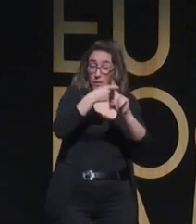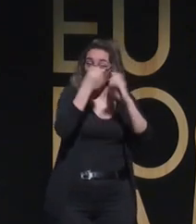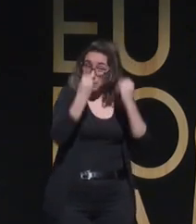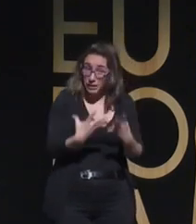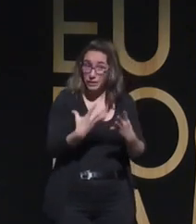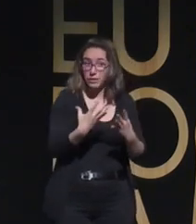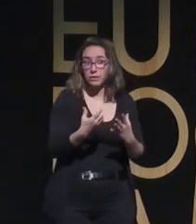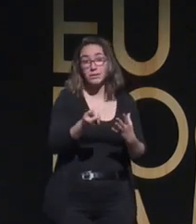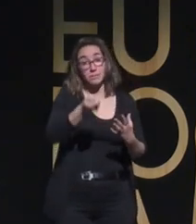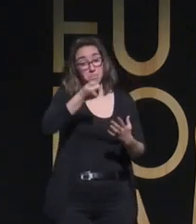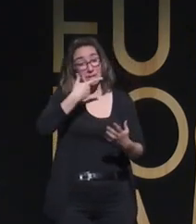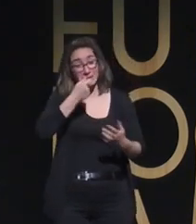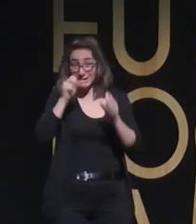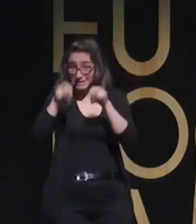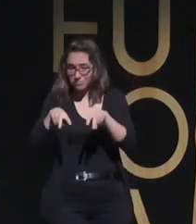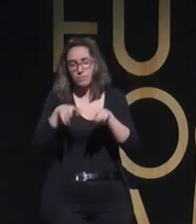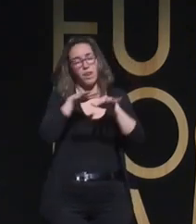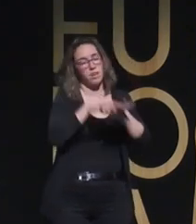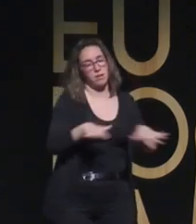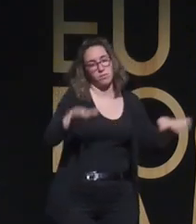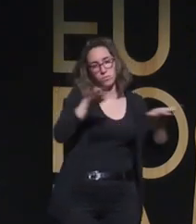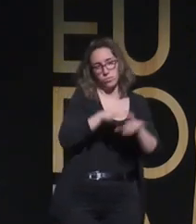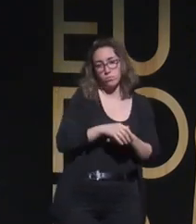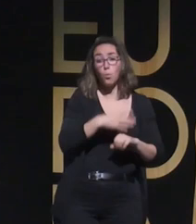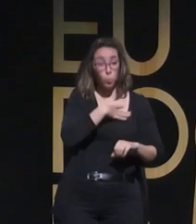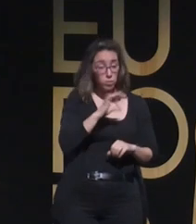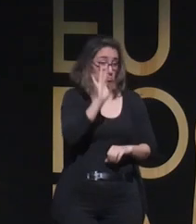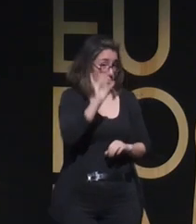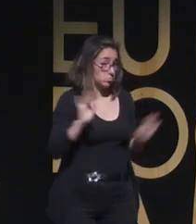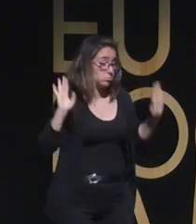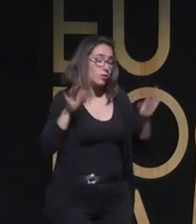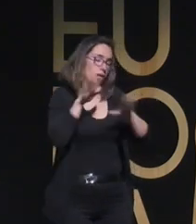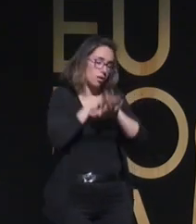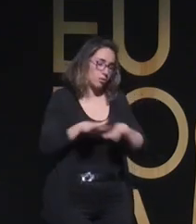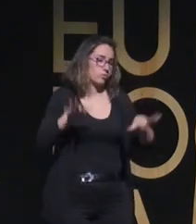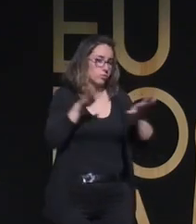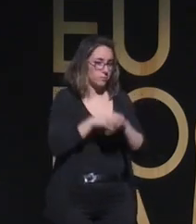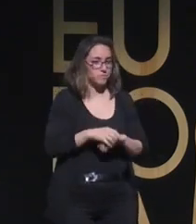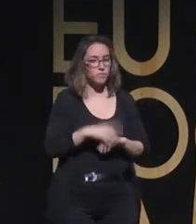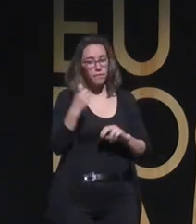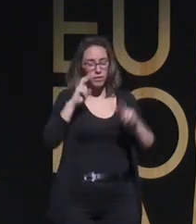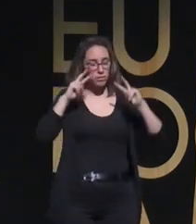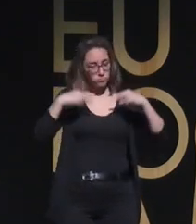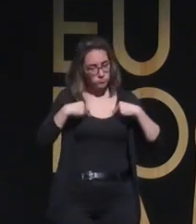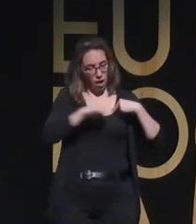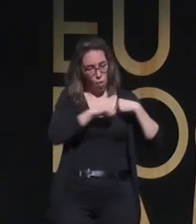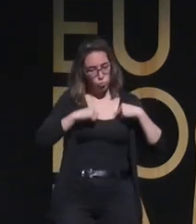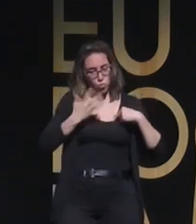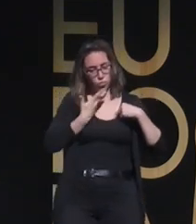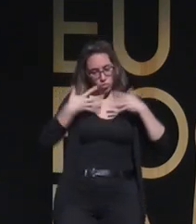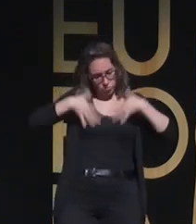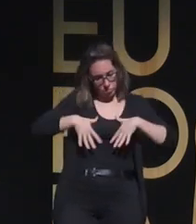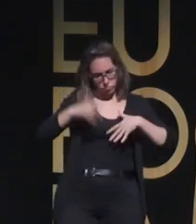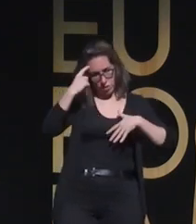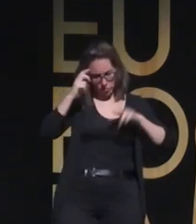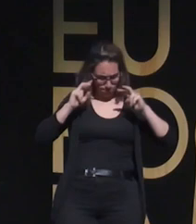a ser más lento el proceso. Yo creo que va a ser más lento. ¿Se puede hacer? Sí. Pero también tiene que tener una capacidad de autoconocimiento del adolescente potente, de ser consciente de sí